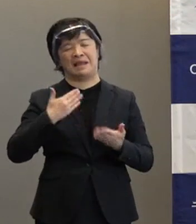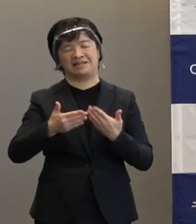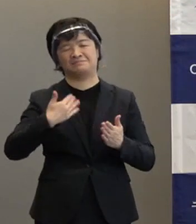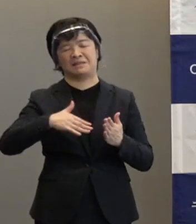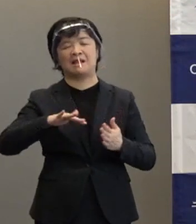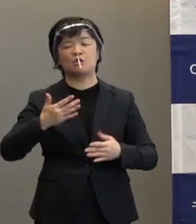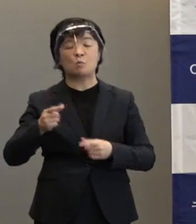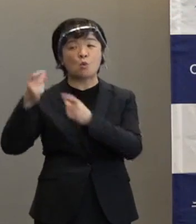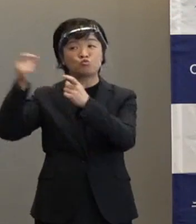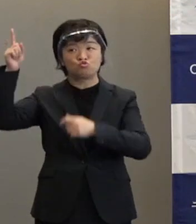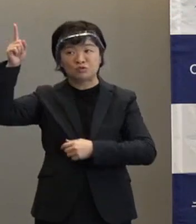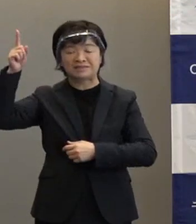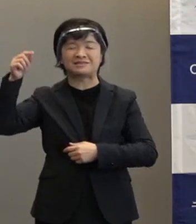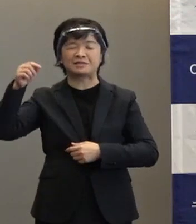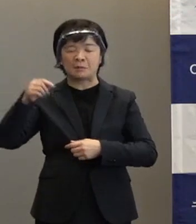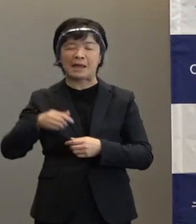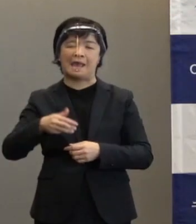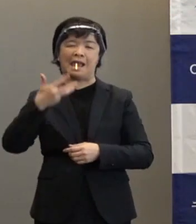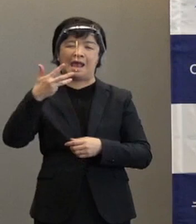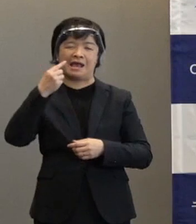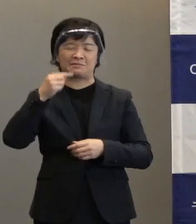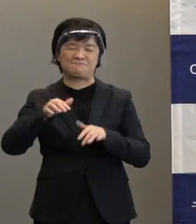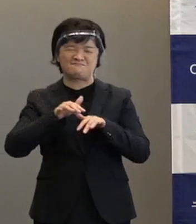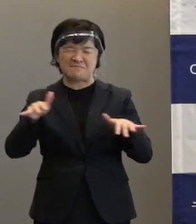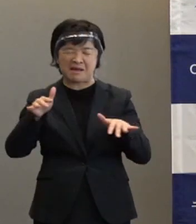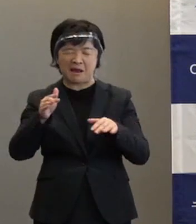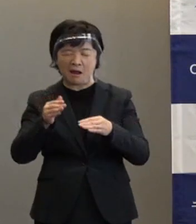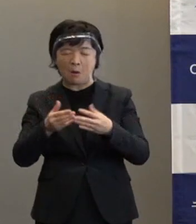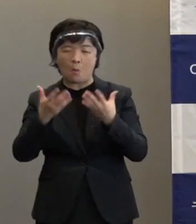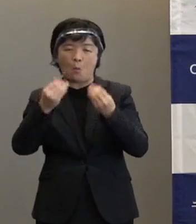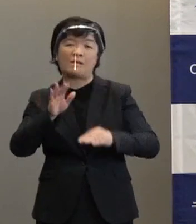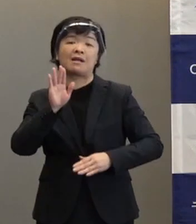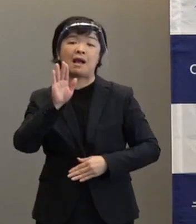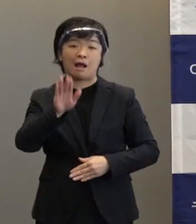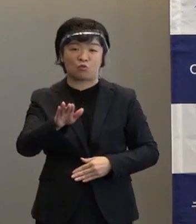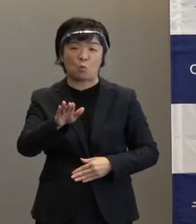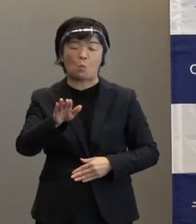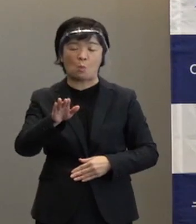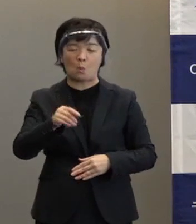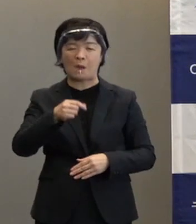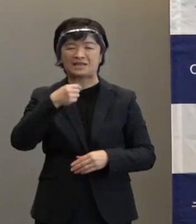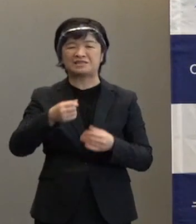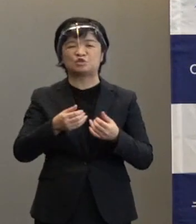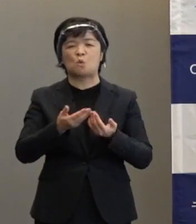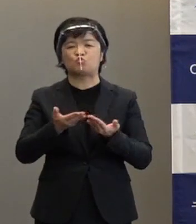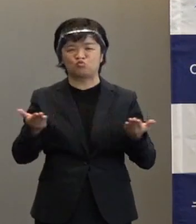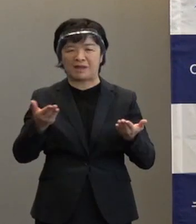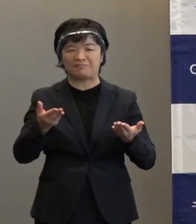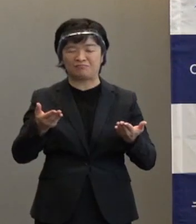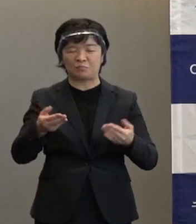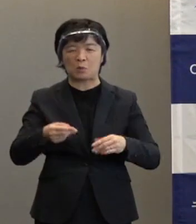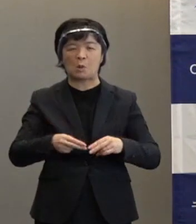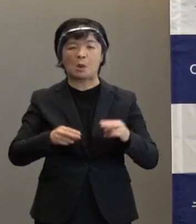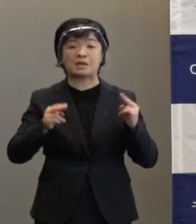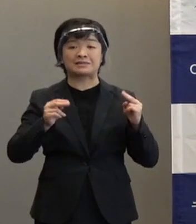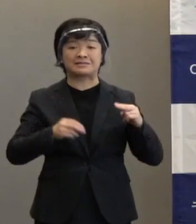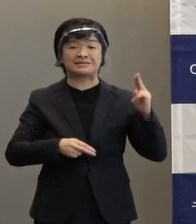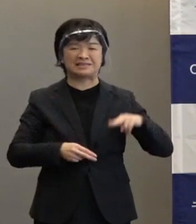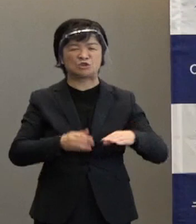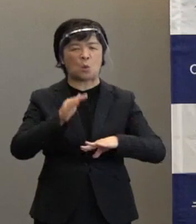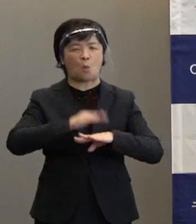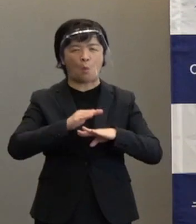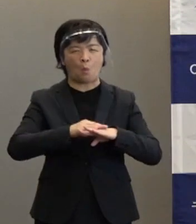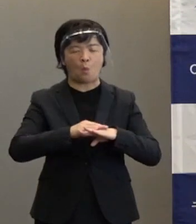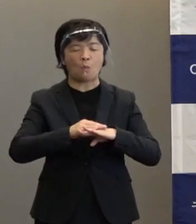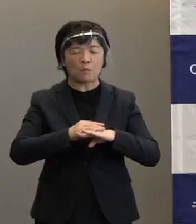8波が乗り切られた場合はですね、おそらくその飲食店の第三者認証そのものの考え方がおそらく整理をされてくること